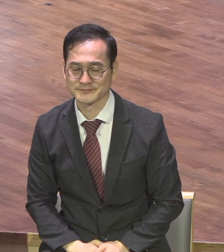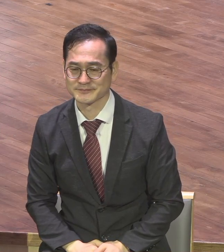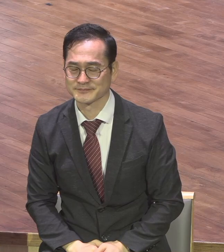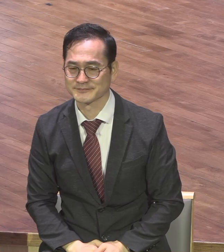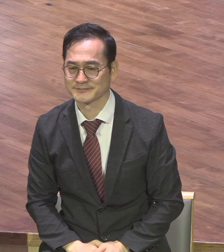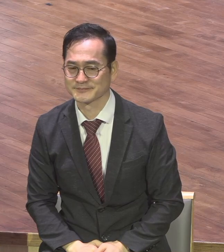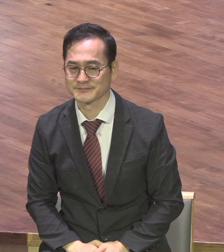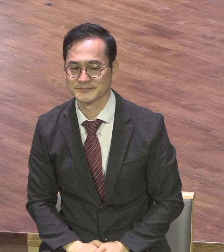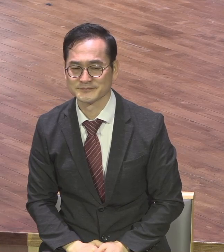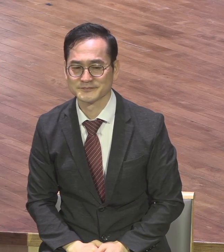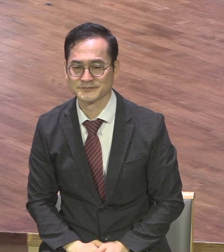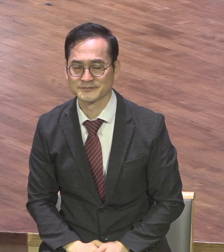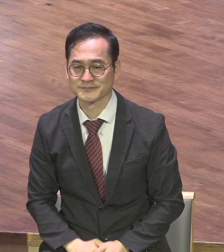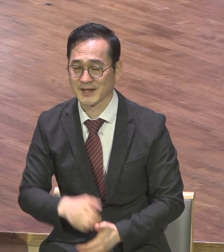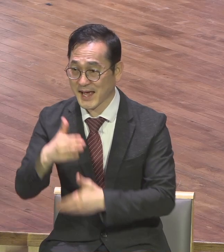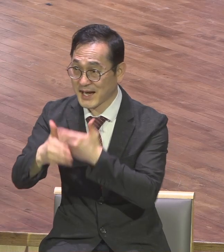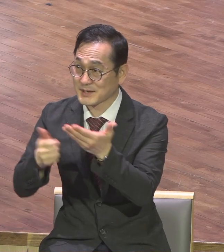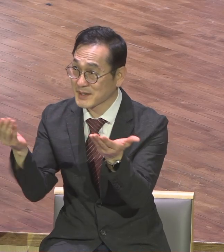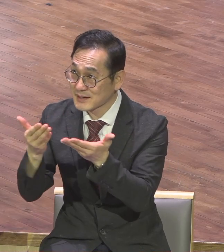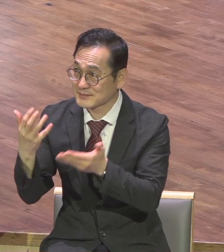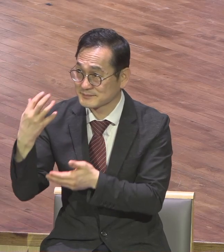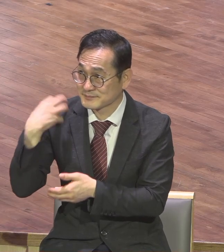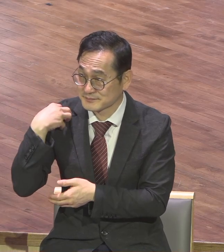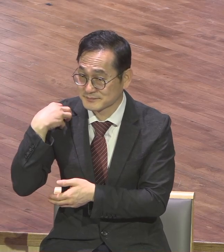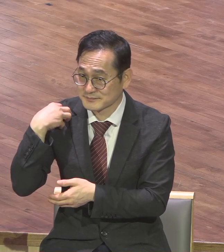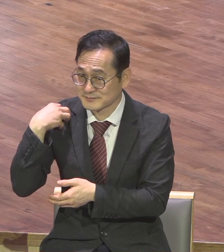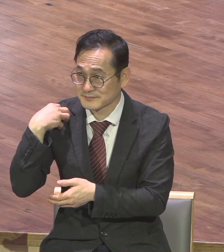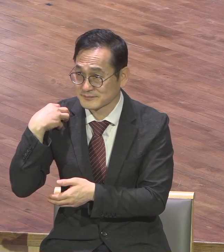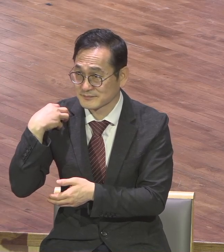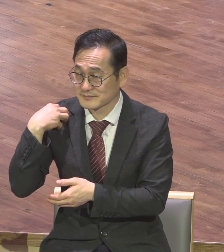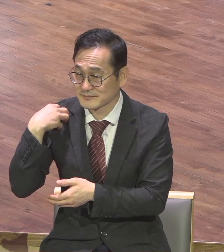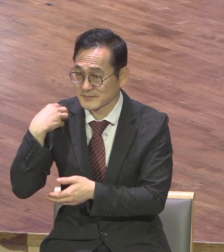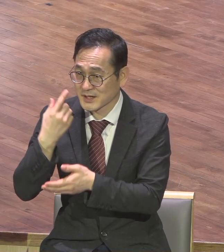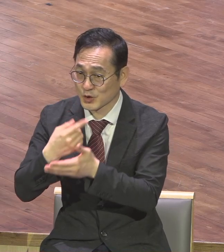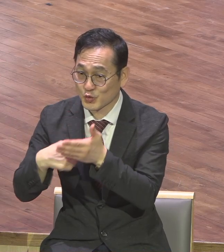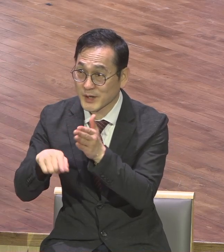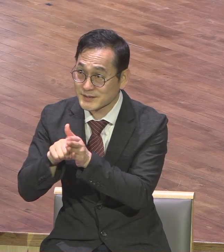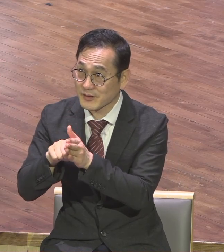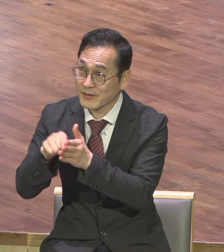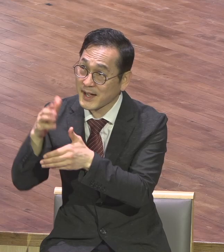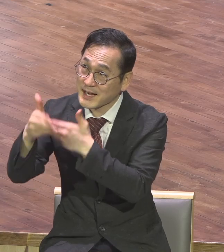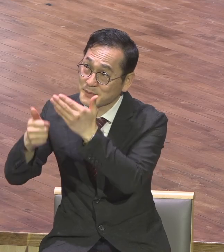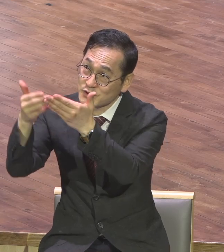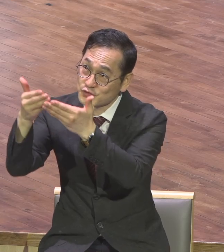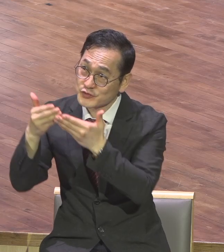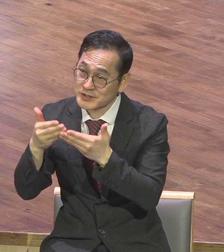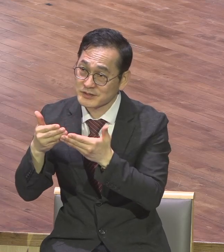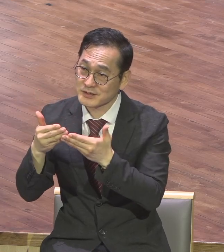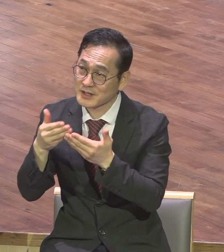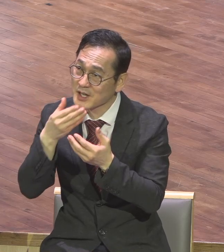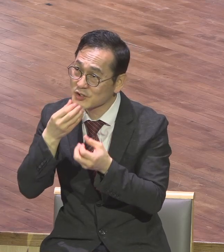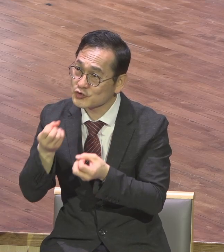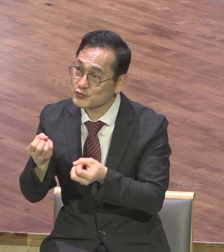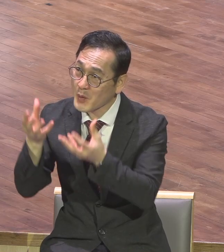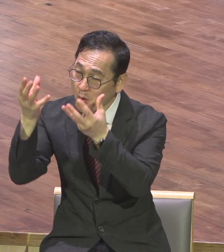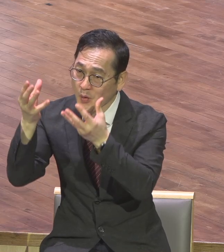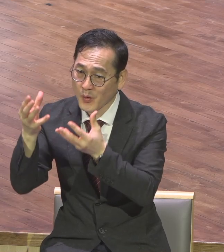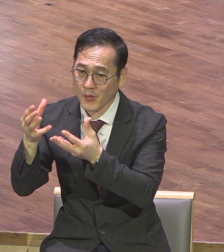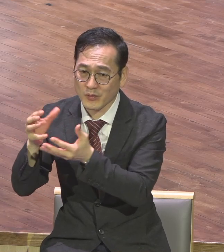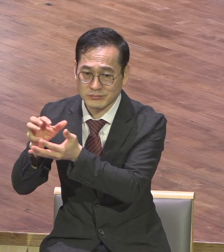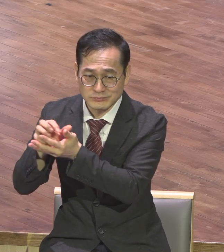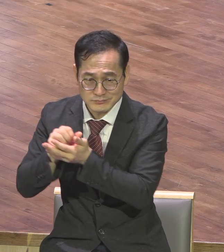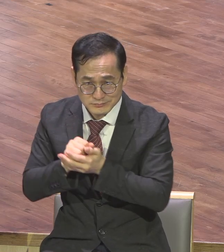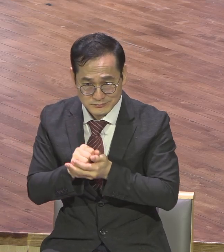하나님의 이 일을 하기 위해서 이 헤븐리 미션을 실행하는 데 있어서 제일 중요한